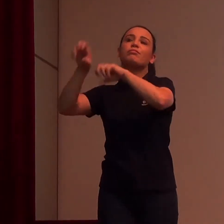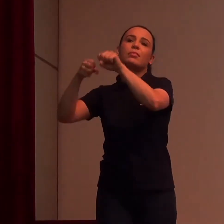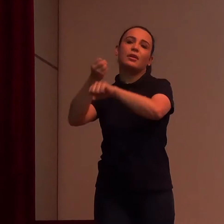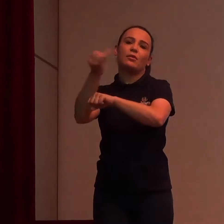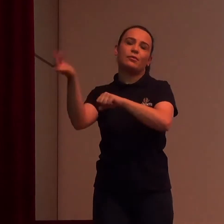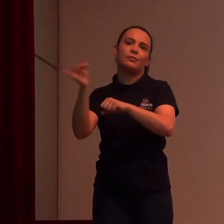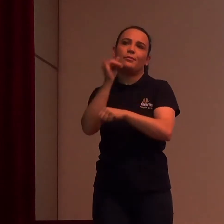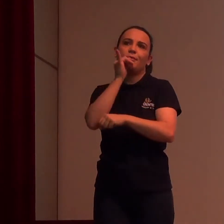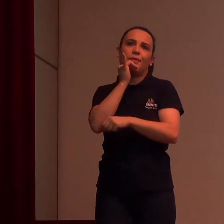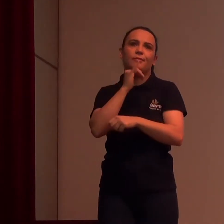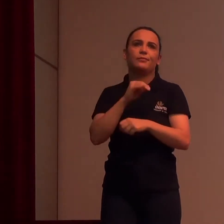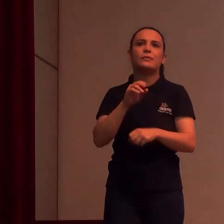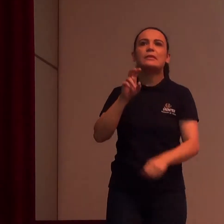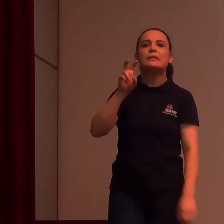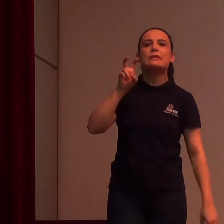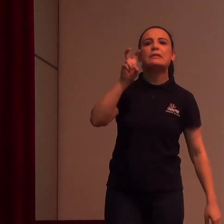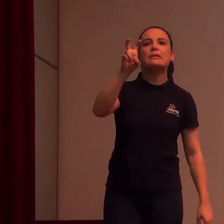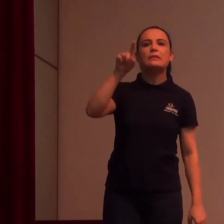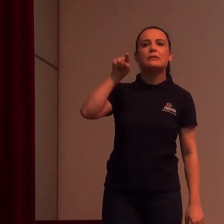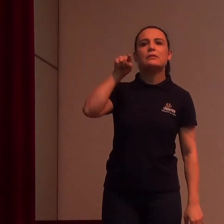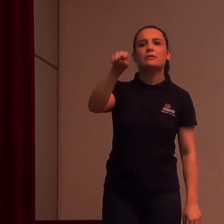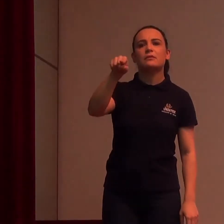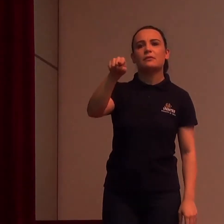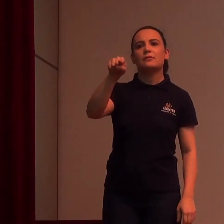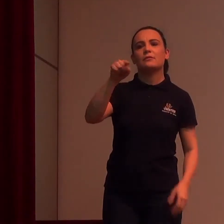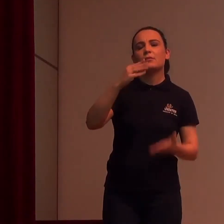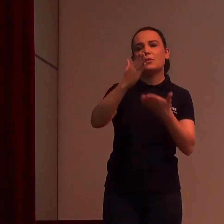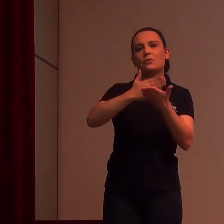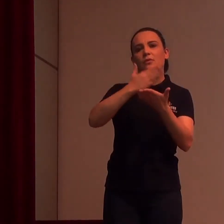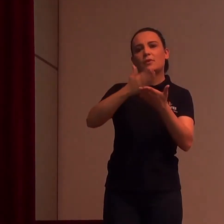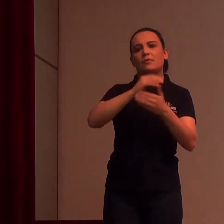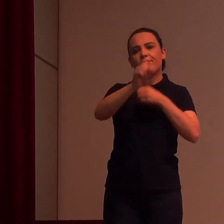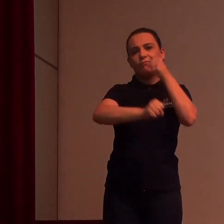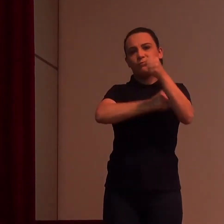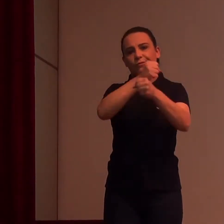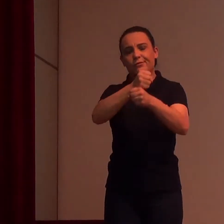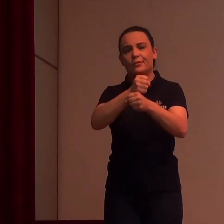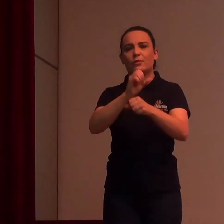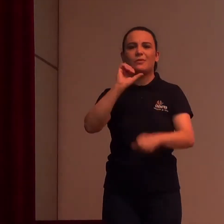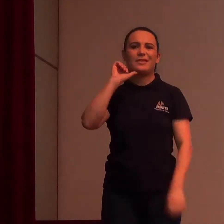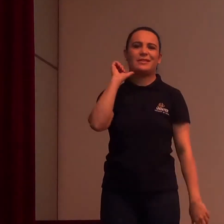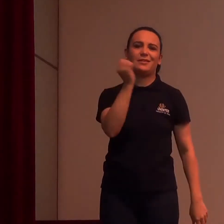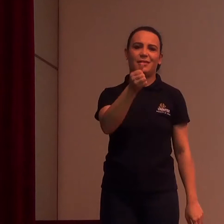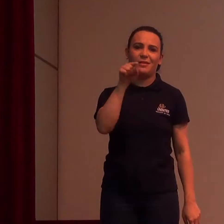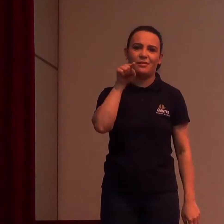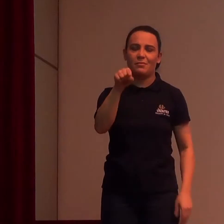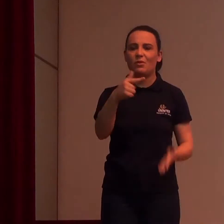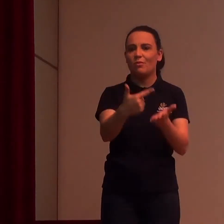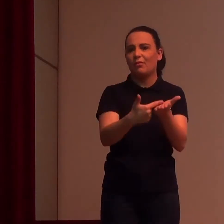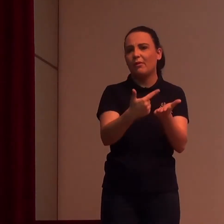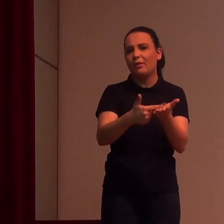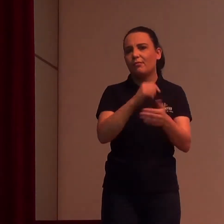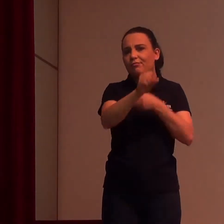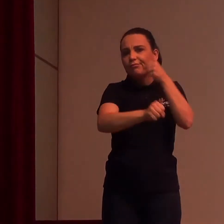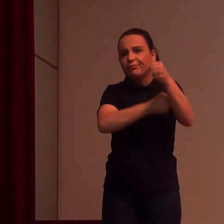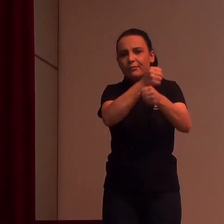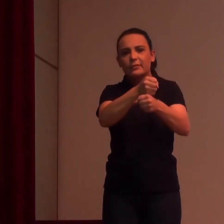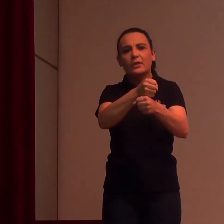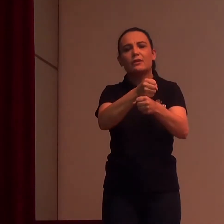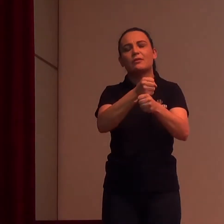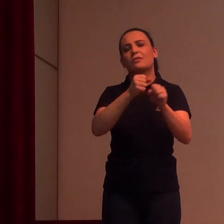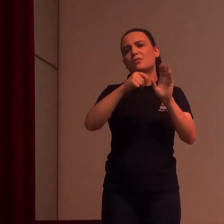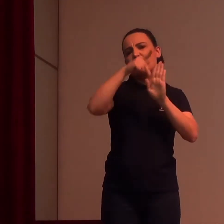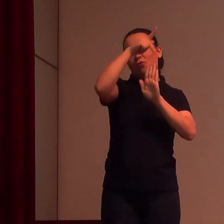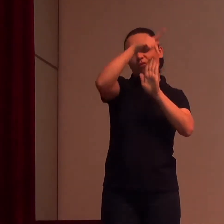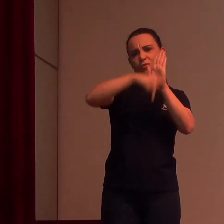lá, 5 mil livros por ano, 6 mil livros, ou mesmo atender toda essa produção que é feita, seria um